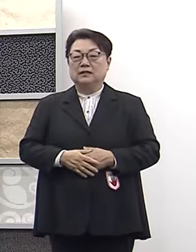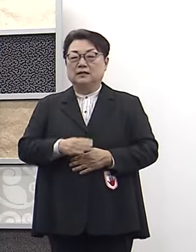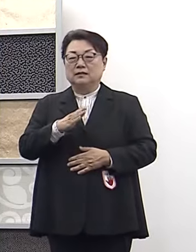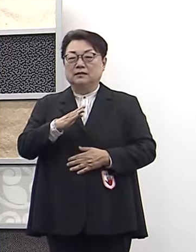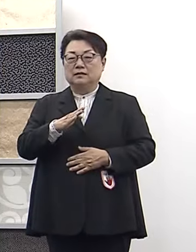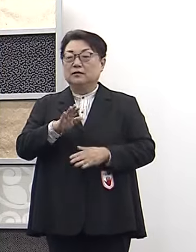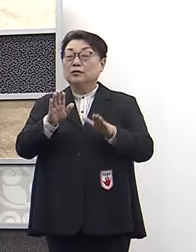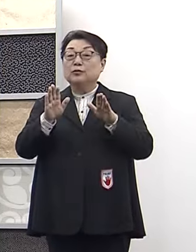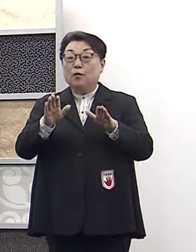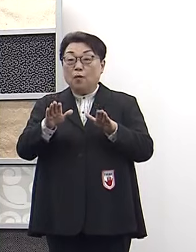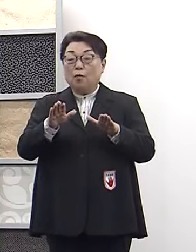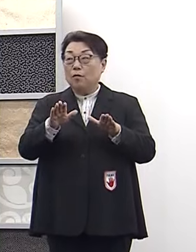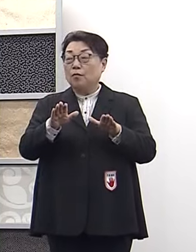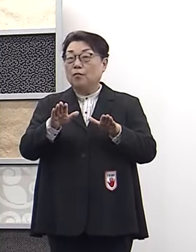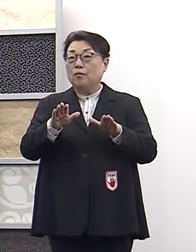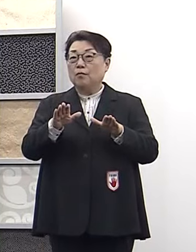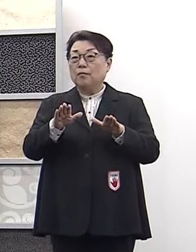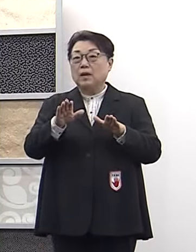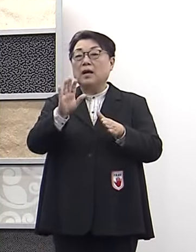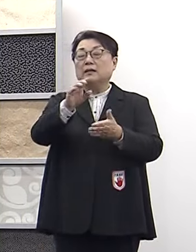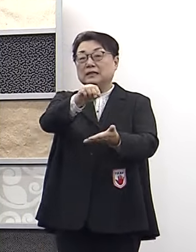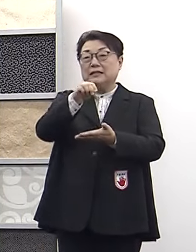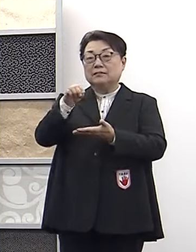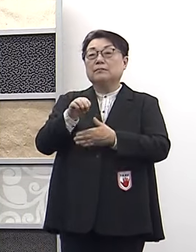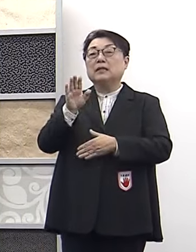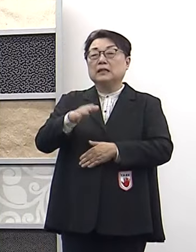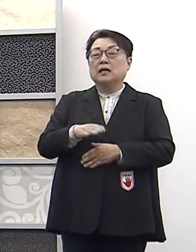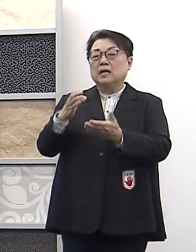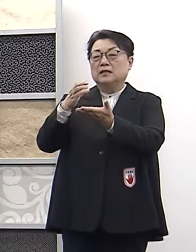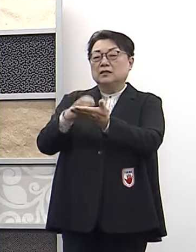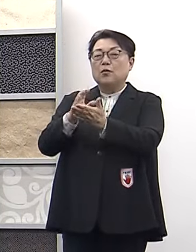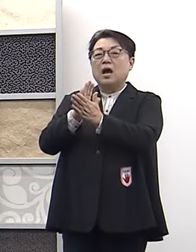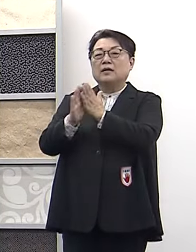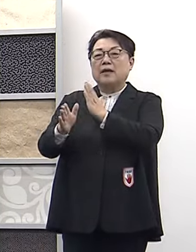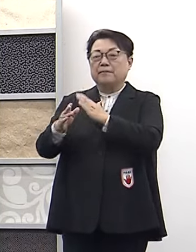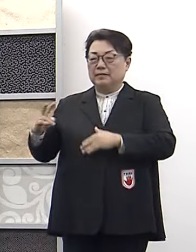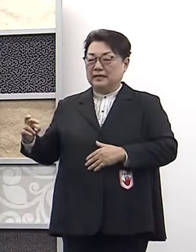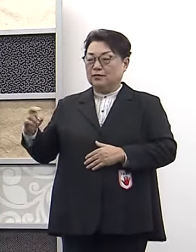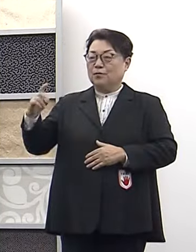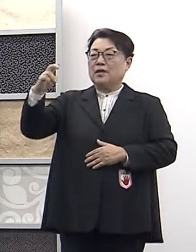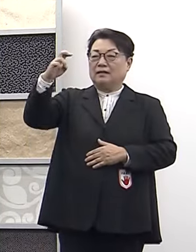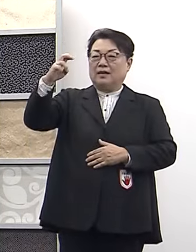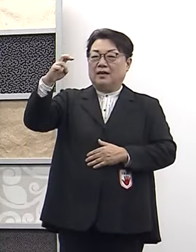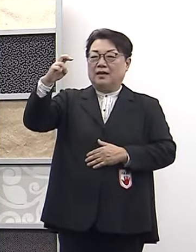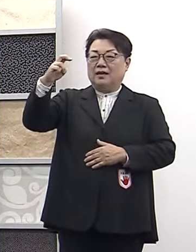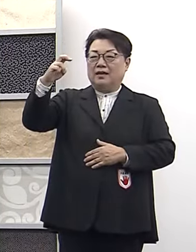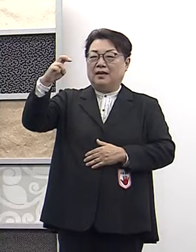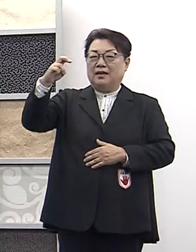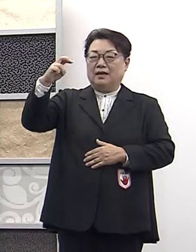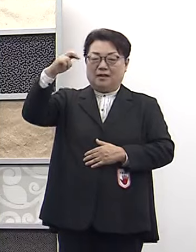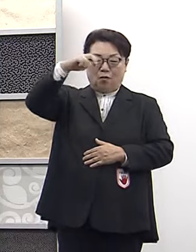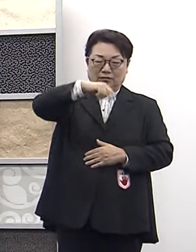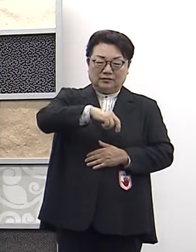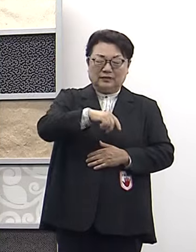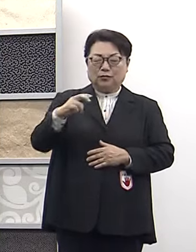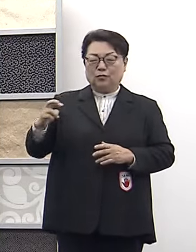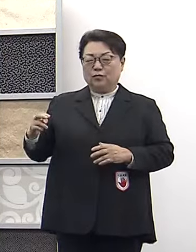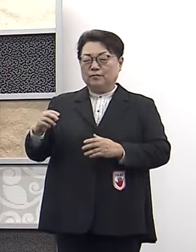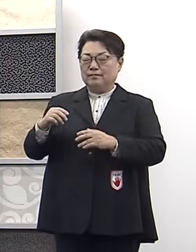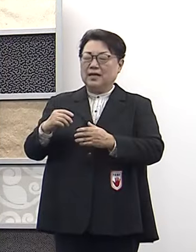方からも今日ちょっとお話もしたんですけれども、静岡側から登ってきて山梨側から降りてくるときにこう若干トラブルがあるとか、やっぱりそういう